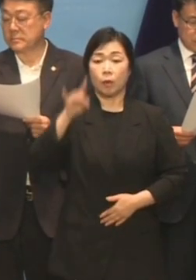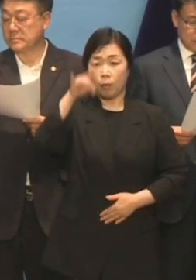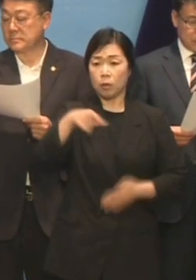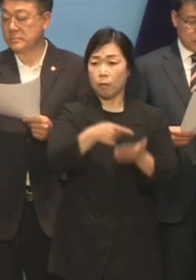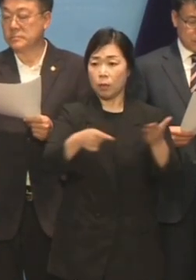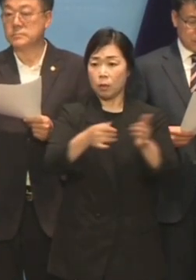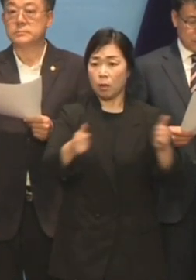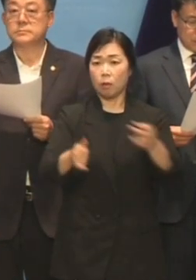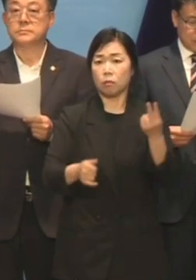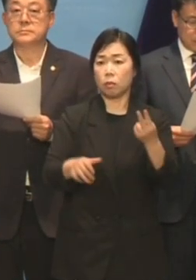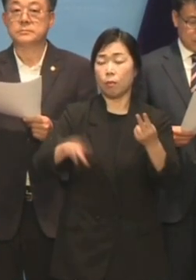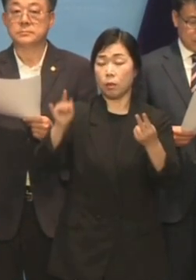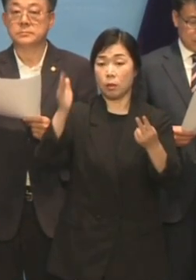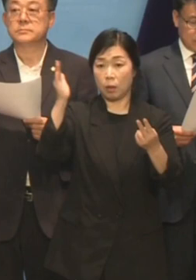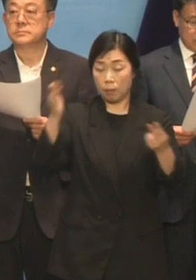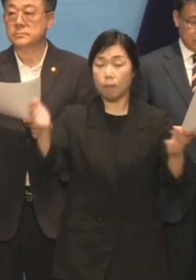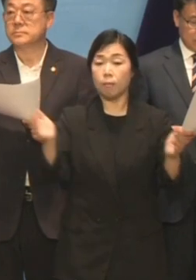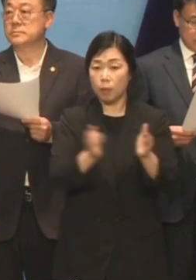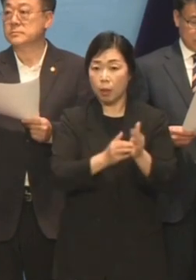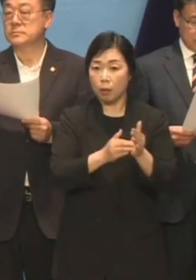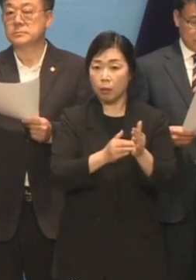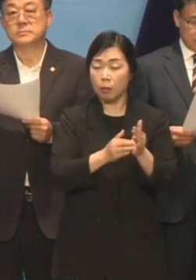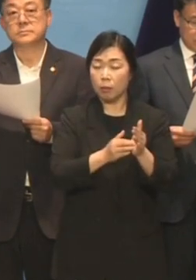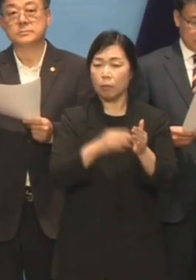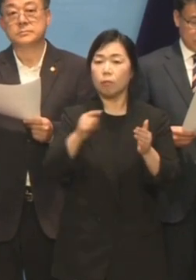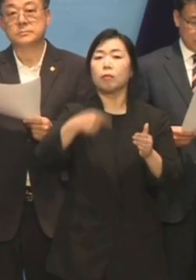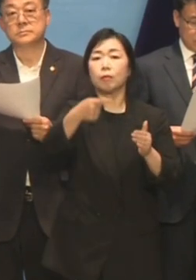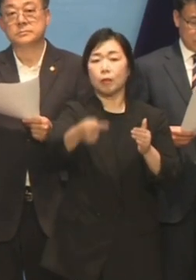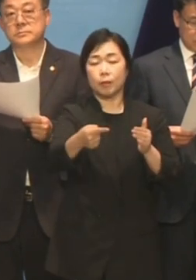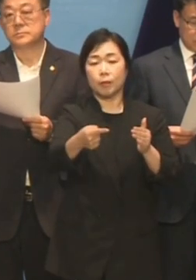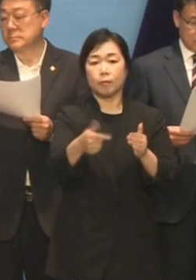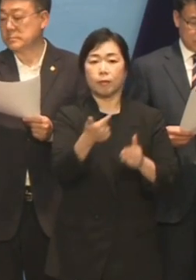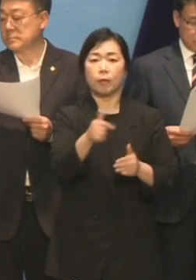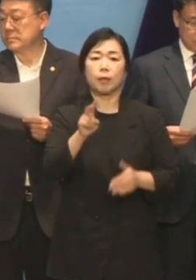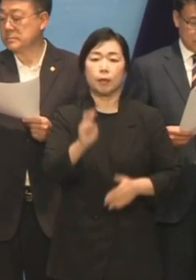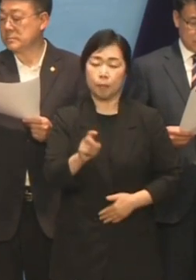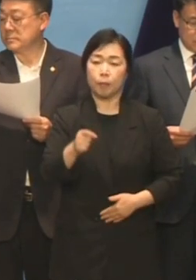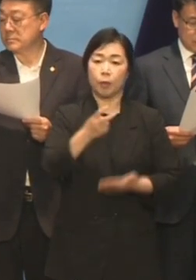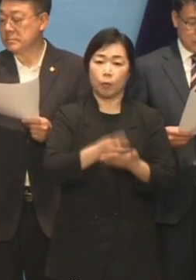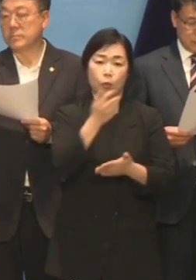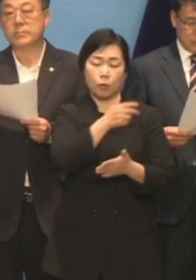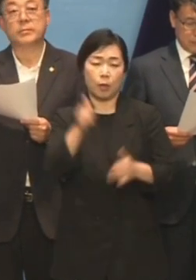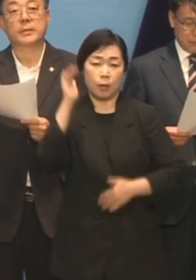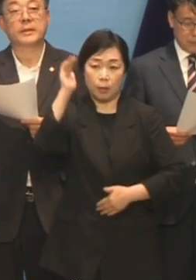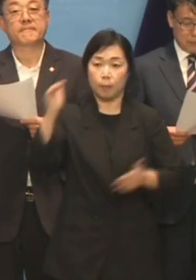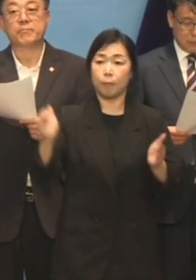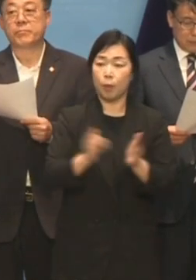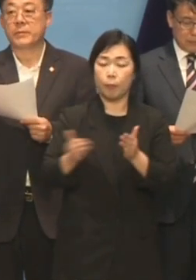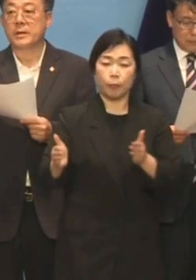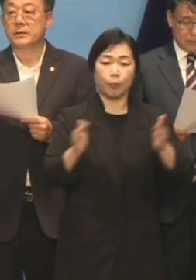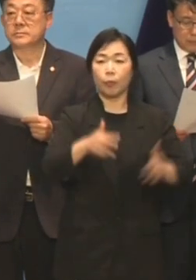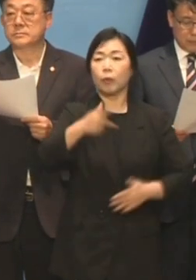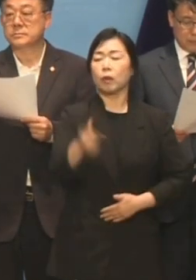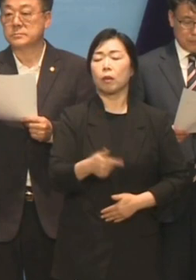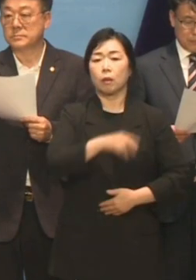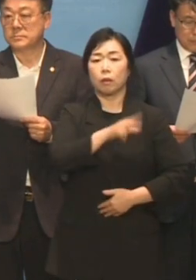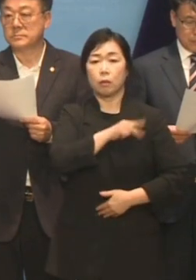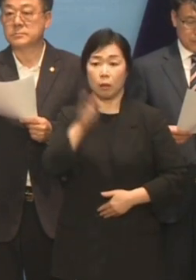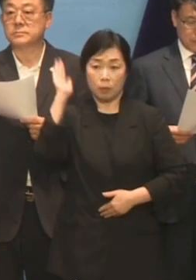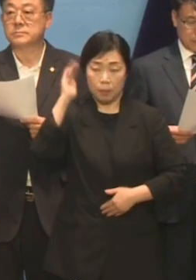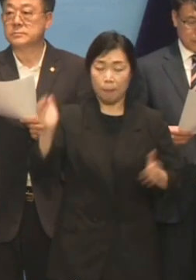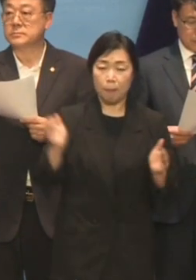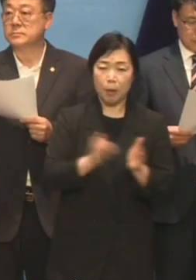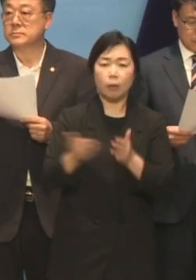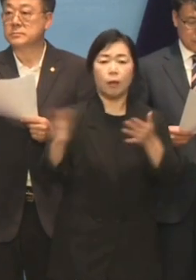피해자 두 분 먼저 말씀을 듣고, 그 다음에 김남근 변호사님 말씀 듣고, 그 다음에 전혜숙 의원님 말씀